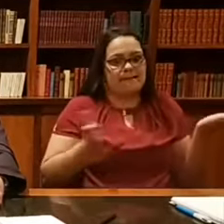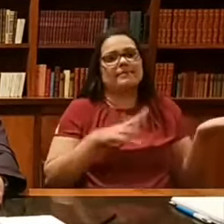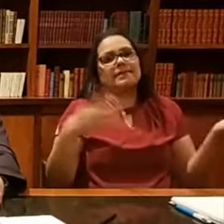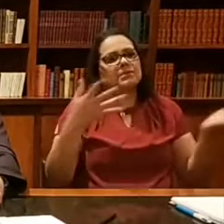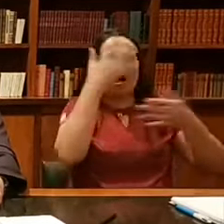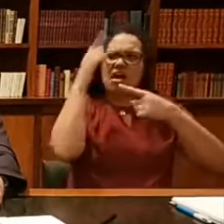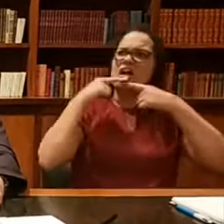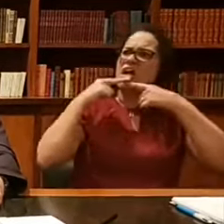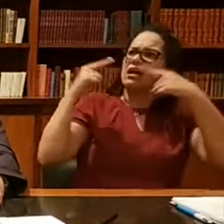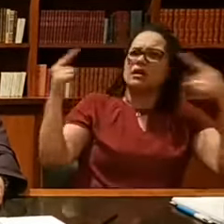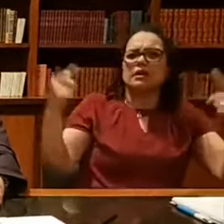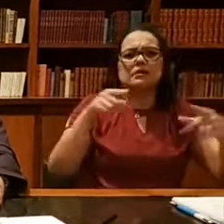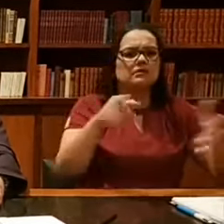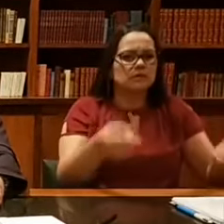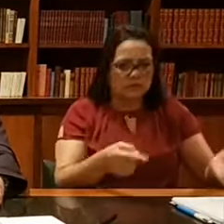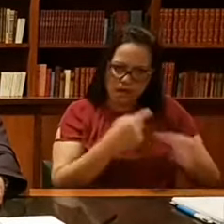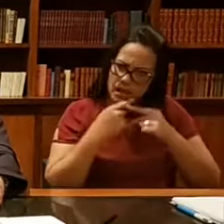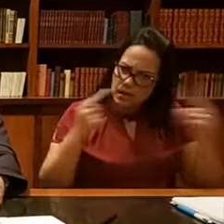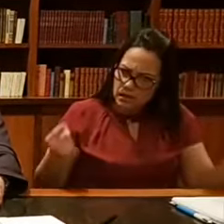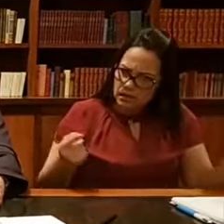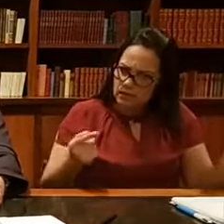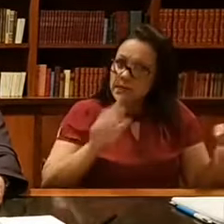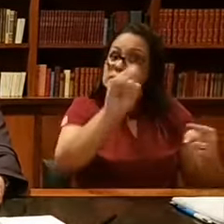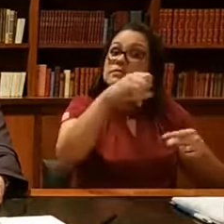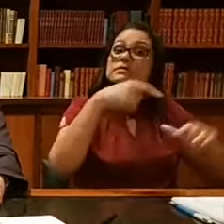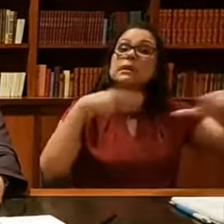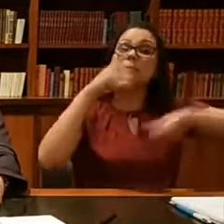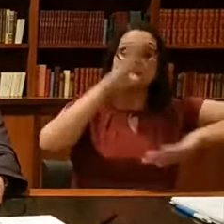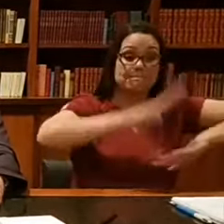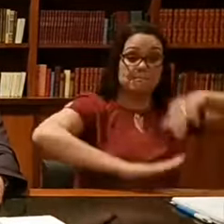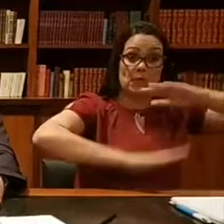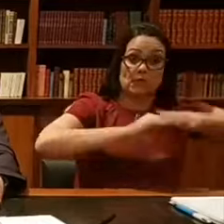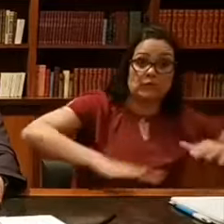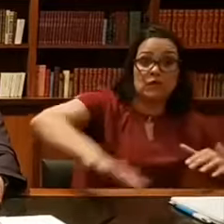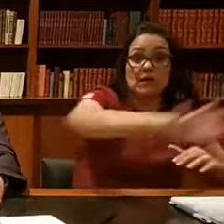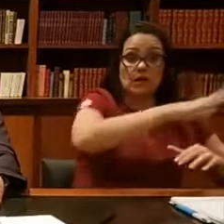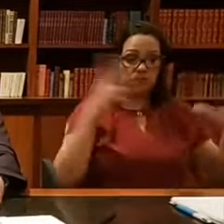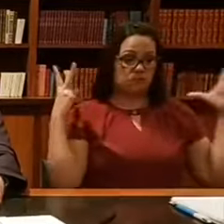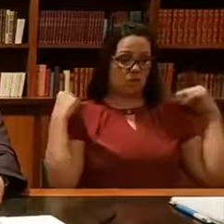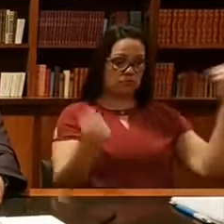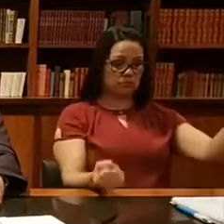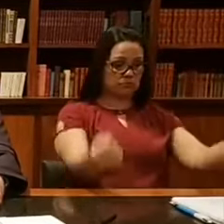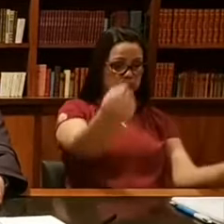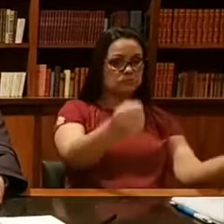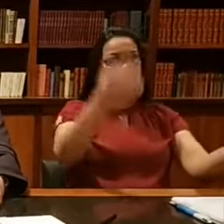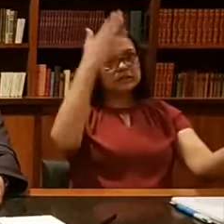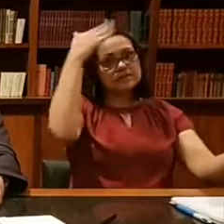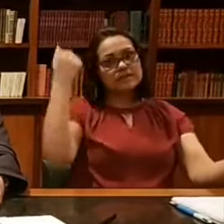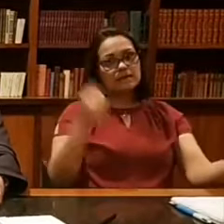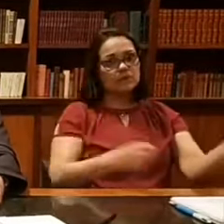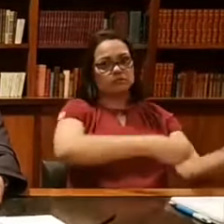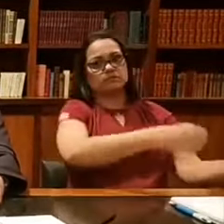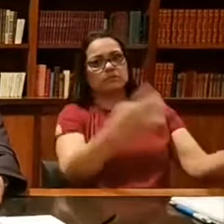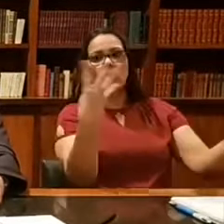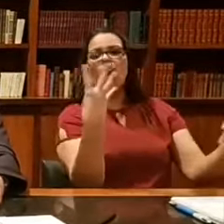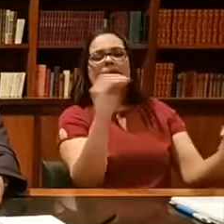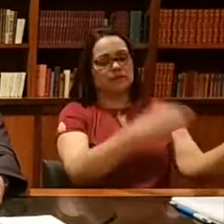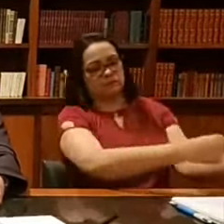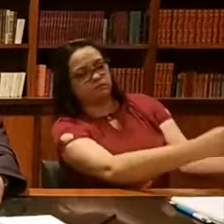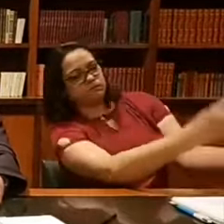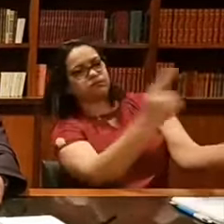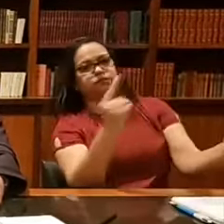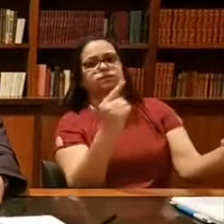Agora, quem é profissional, né, do trânsito, sabe que você está 40 por hora, tu passou 10%